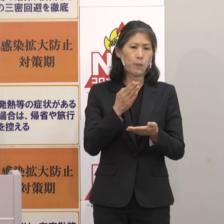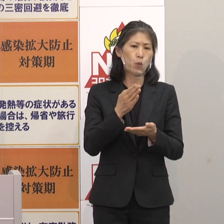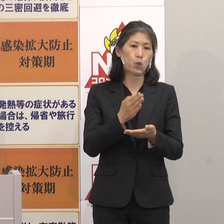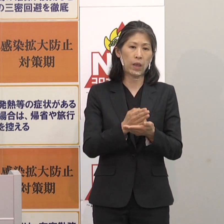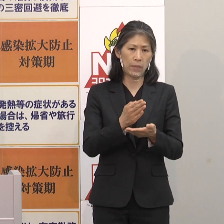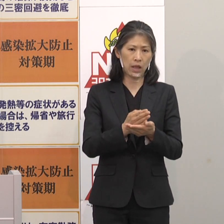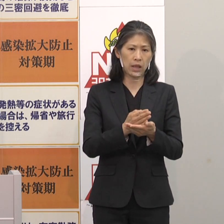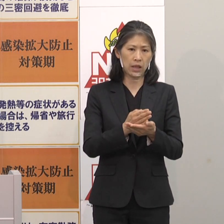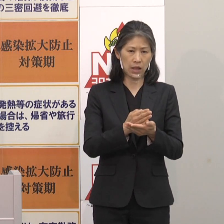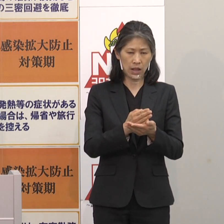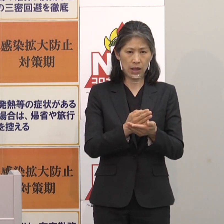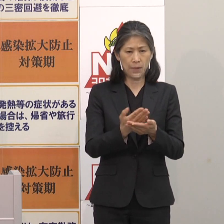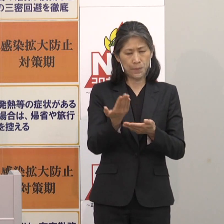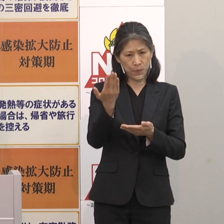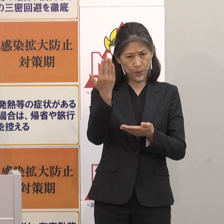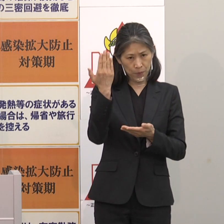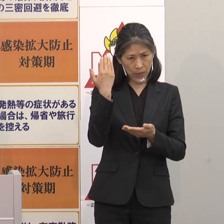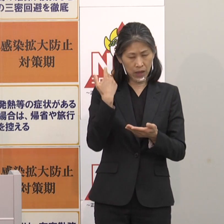できるの、